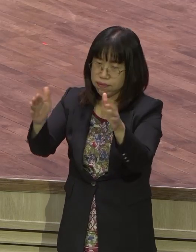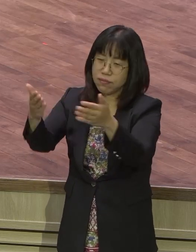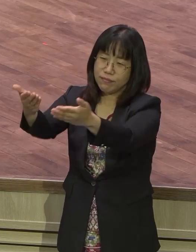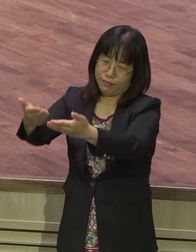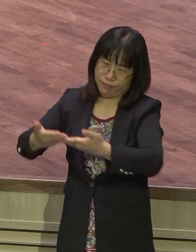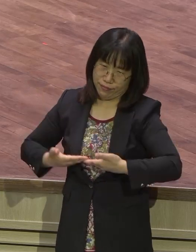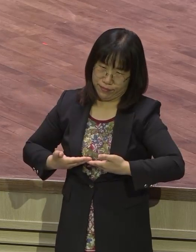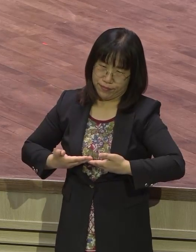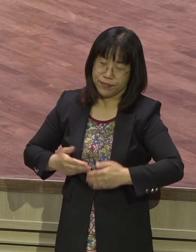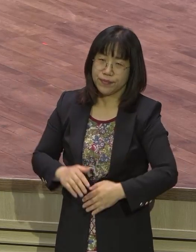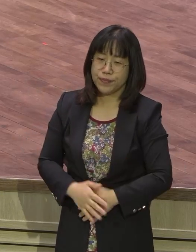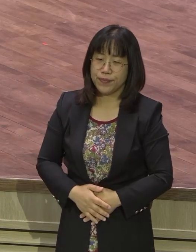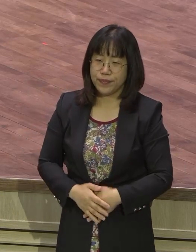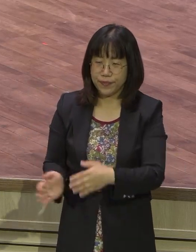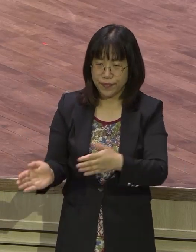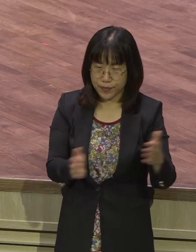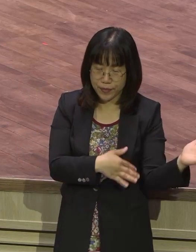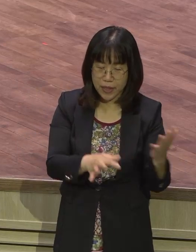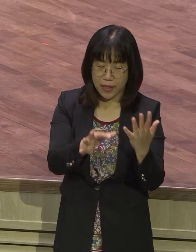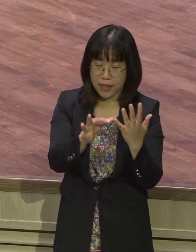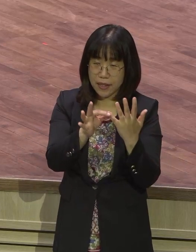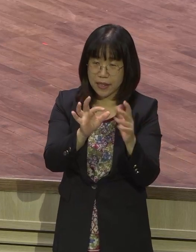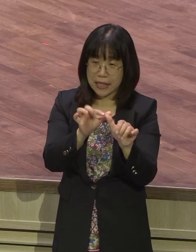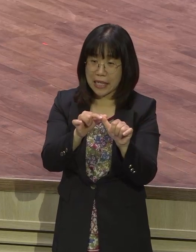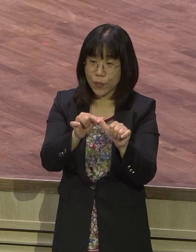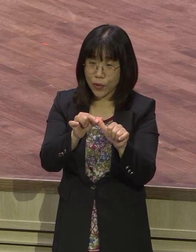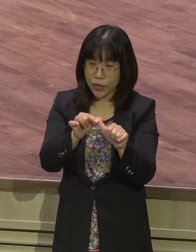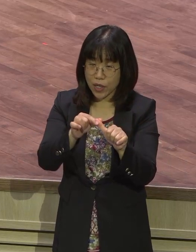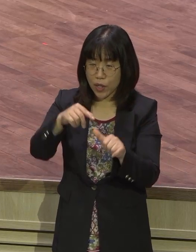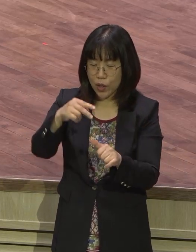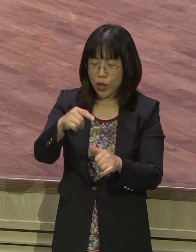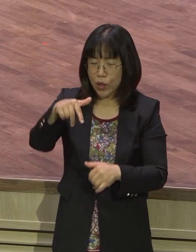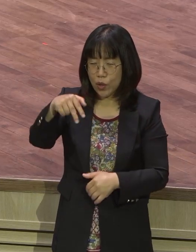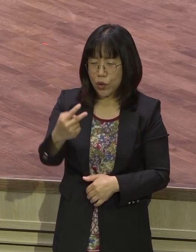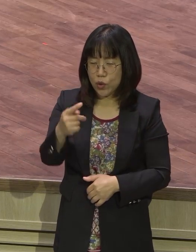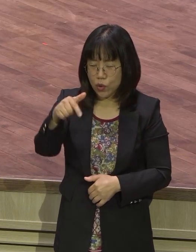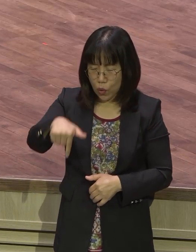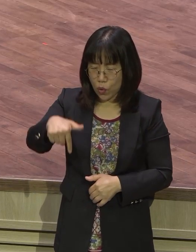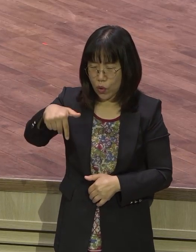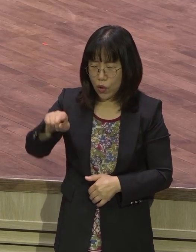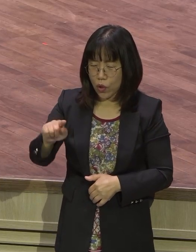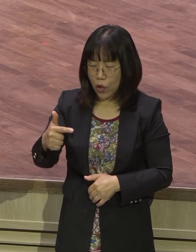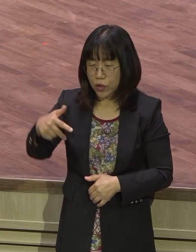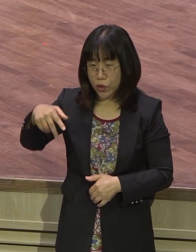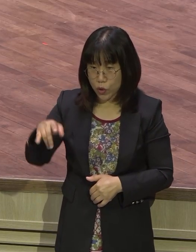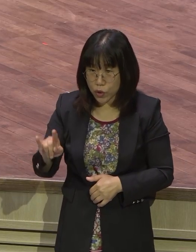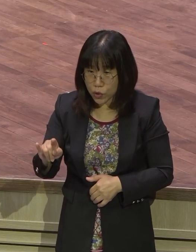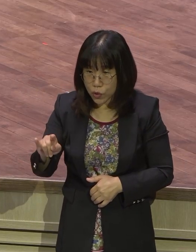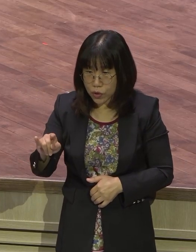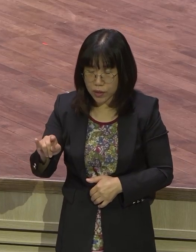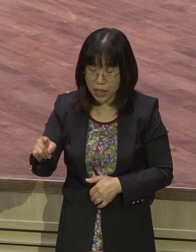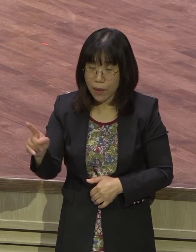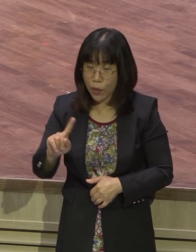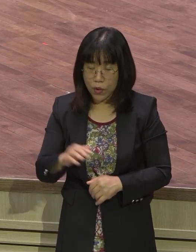다 받았다 마지막으로 속건제는 하나님의 성물이나 사람의 물건에 손해를 입힌 것